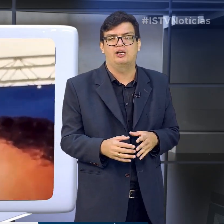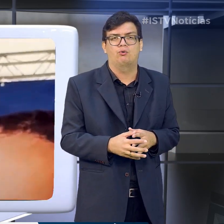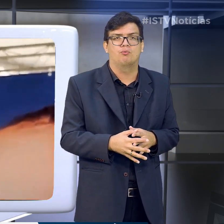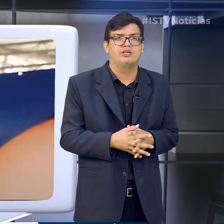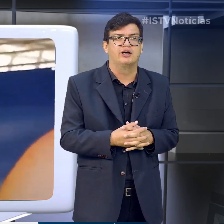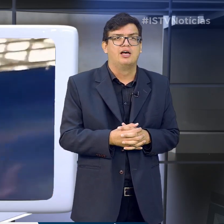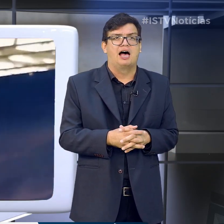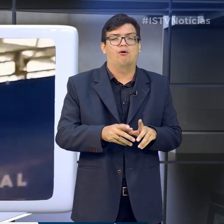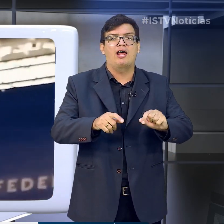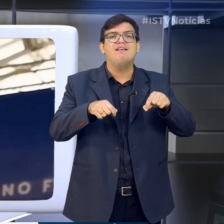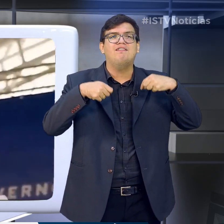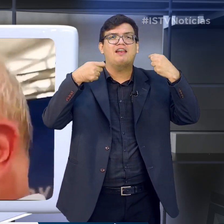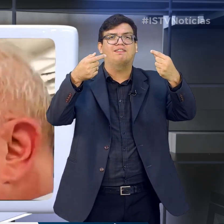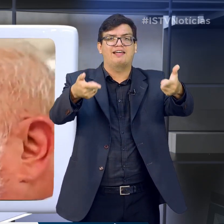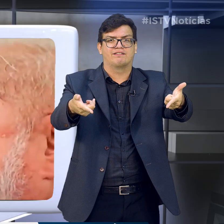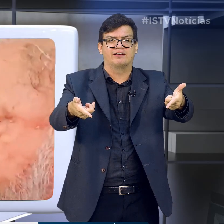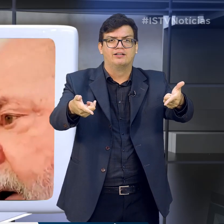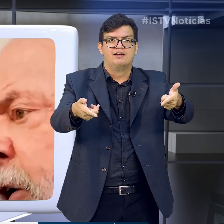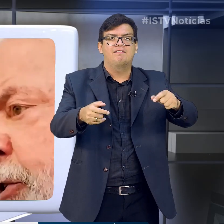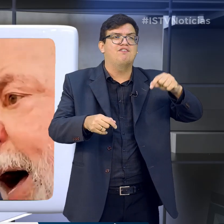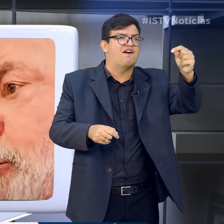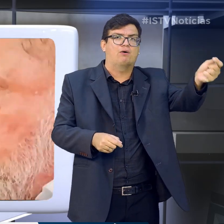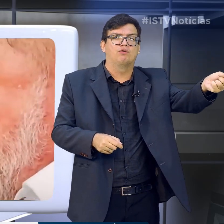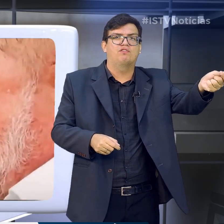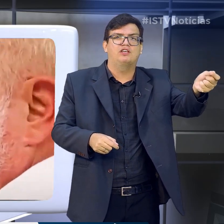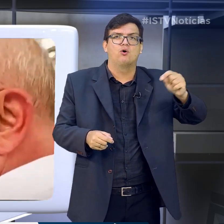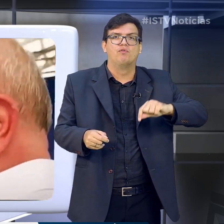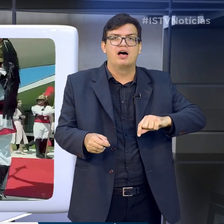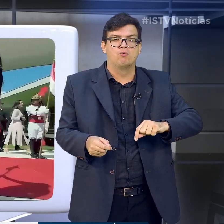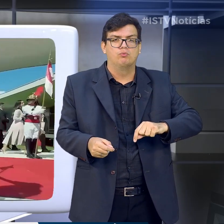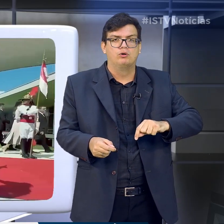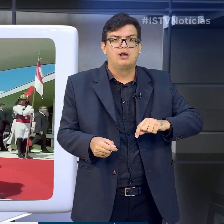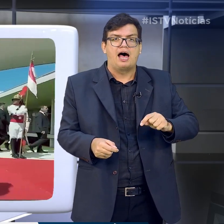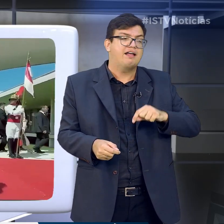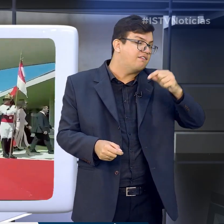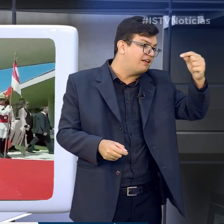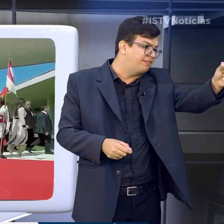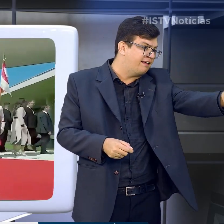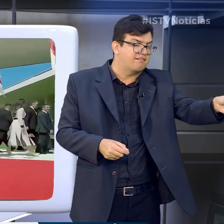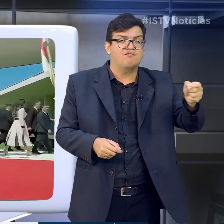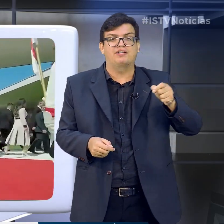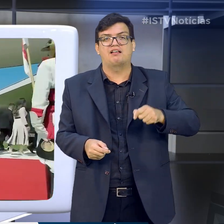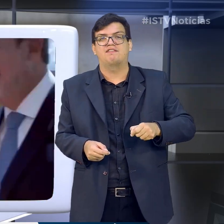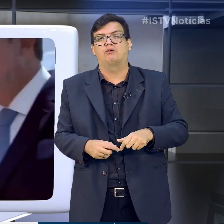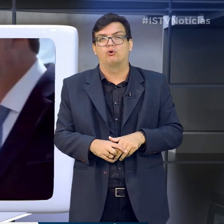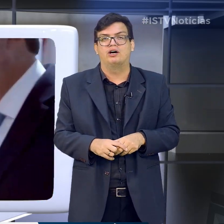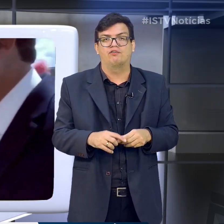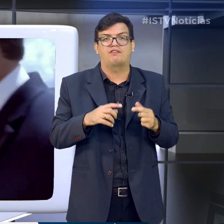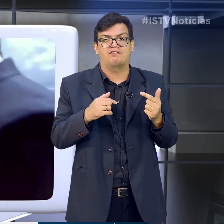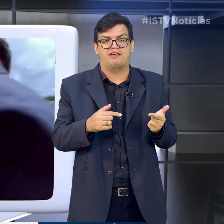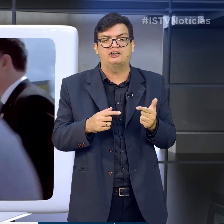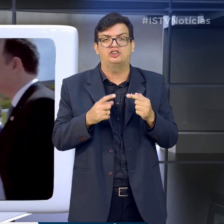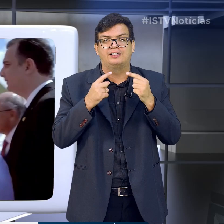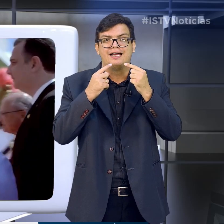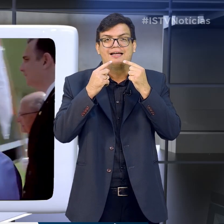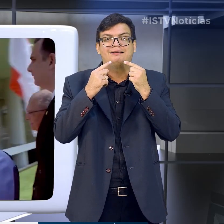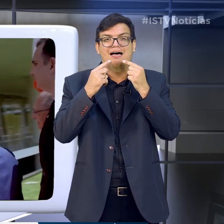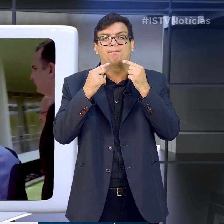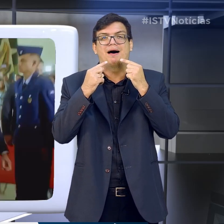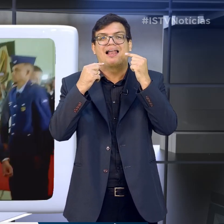mexer na economia agora a incerteza se vai conseguir ou não a incerteza se vai dar certo ou não você sente da